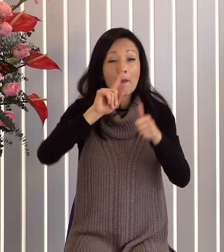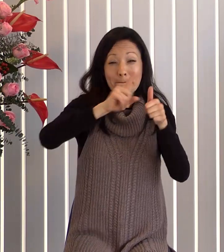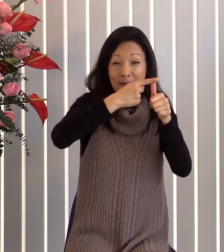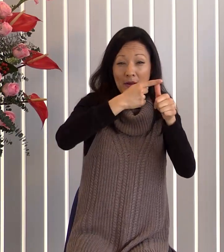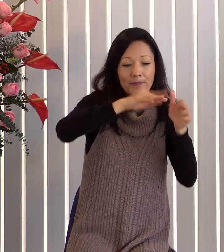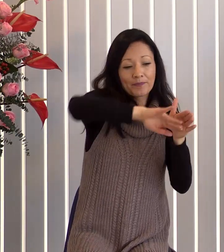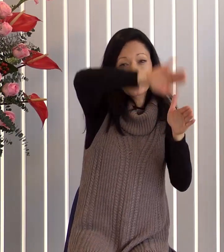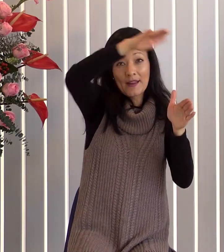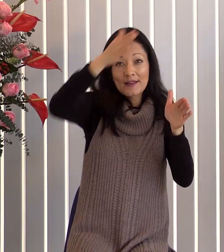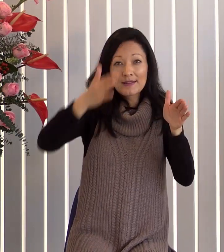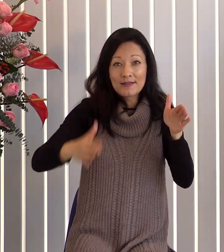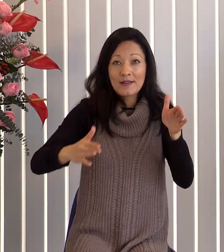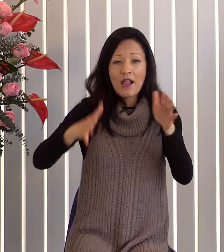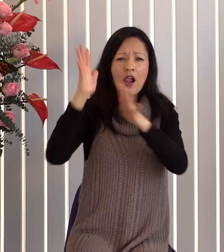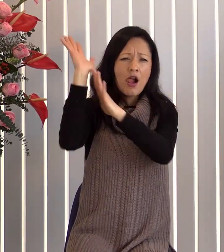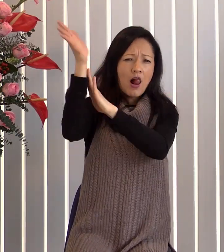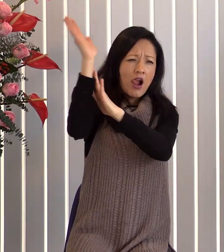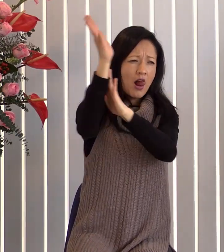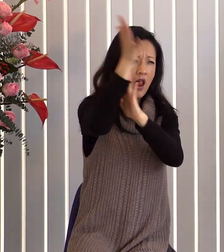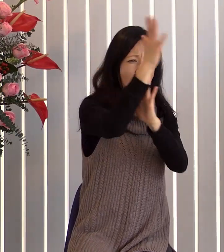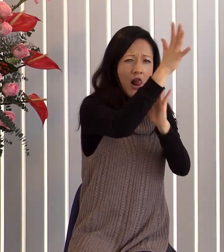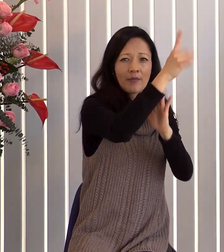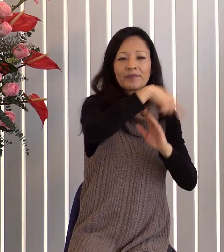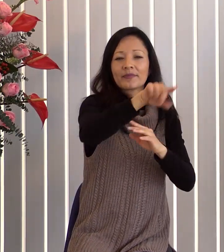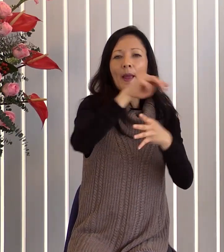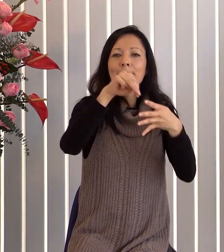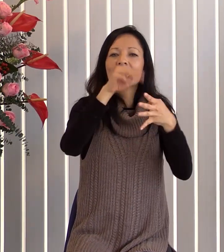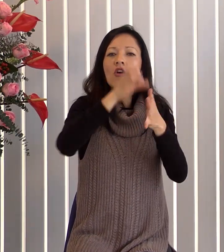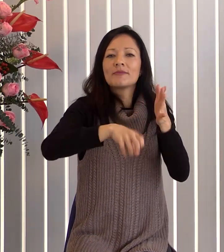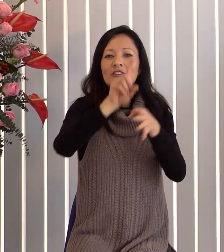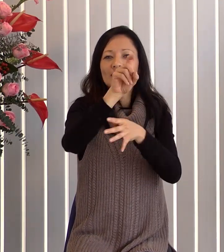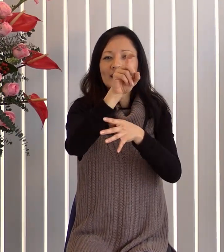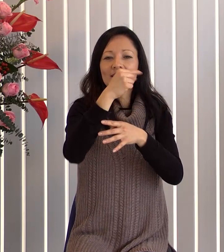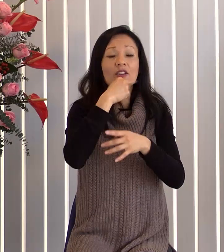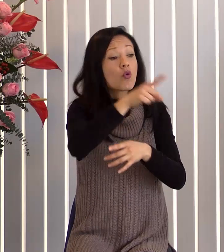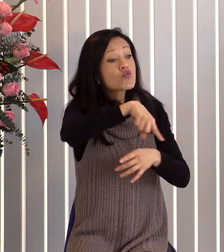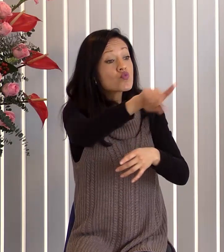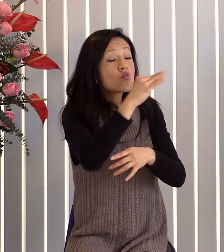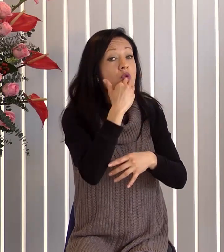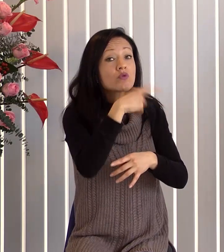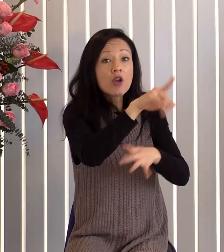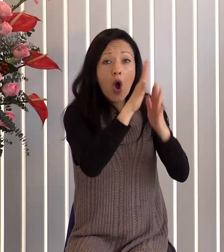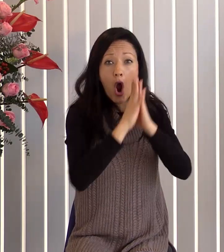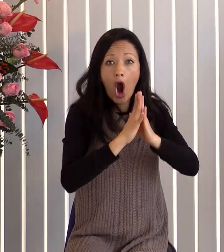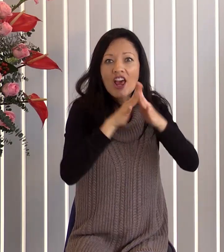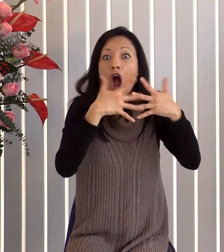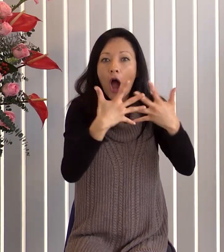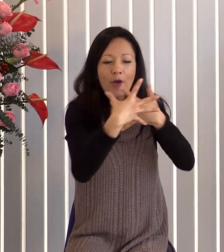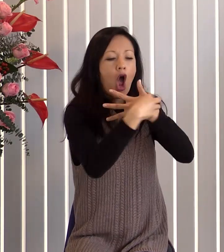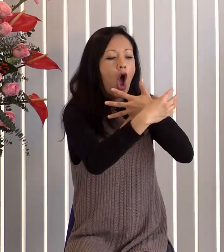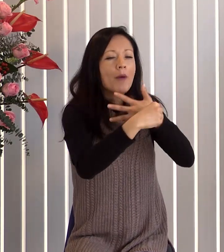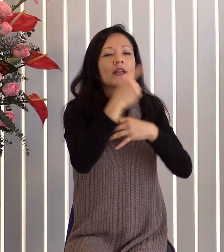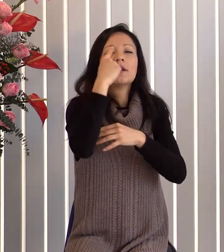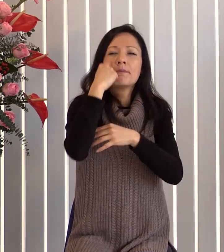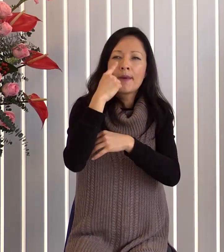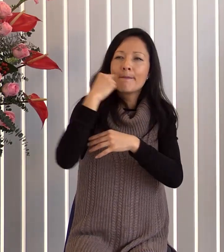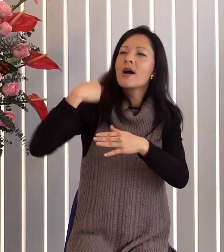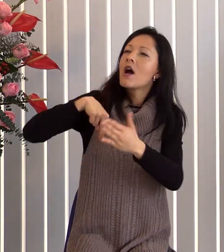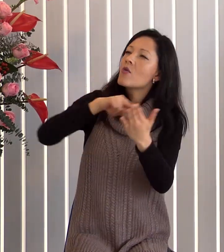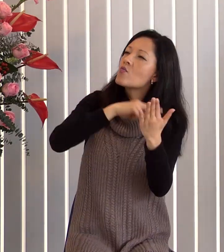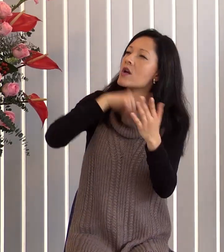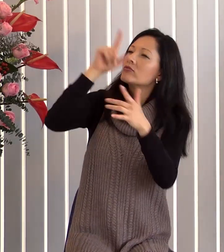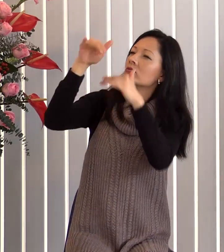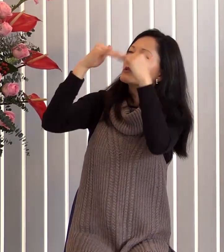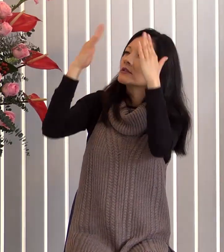capítulo 6, a toda la gente les dijo, y ustedes cuando oren, a todo el mundo les dijo, cuando ustedes oren, oren así, Padre nuestro que estás